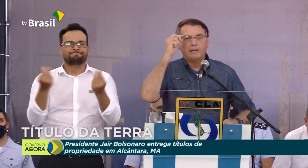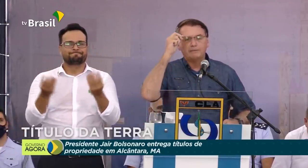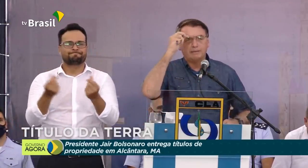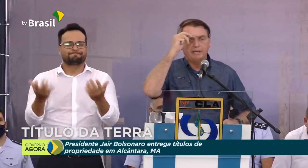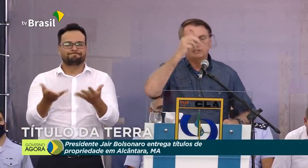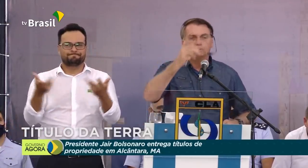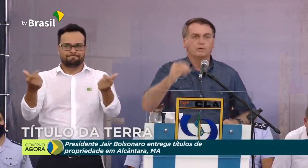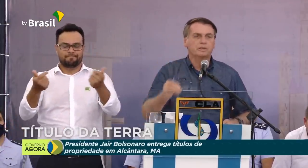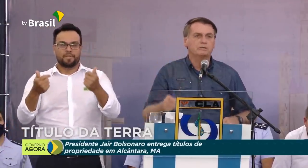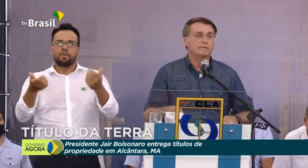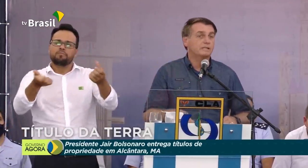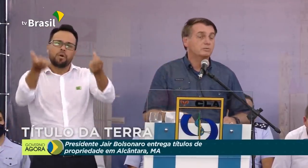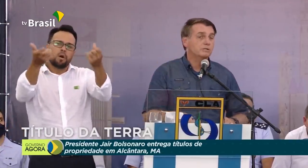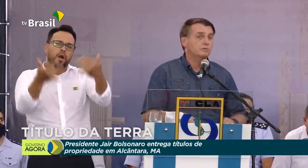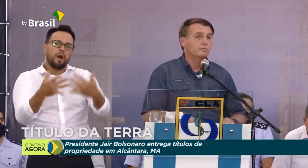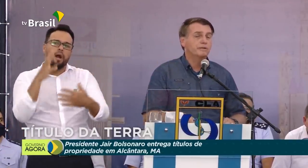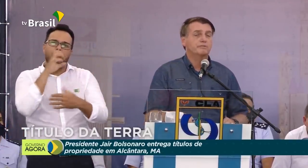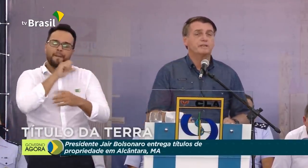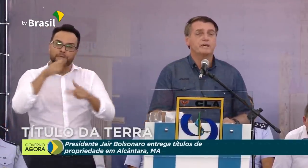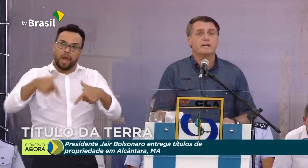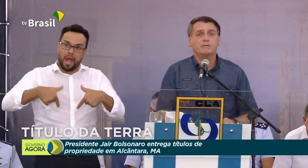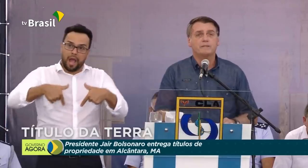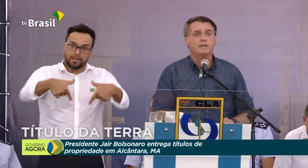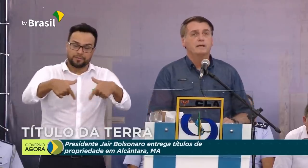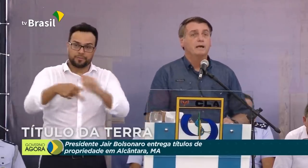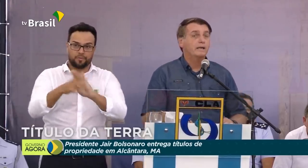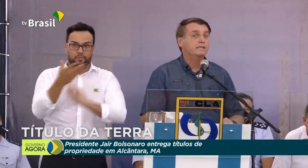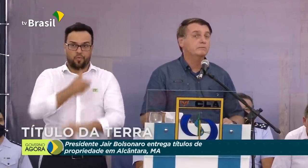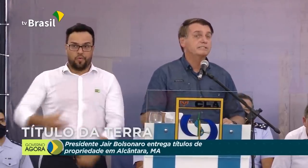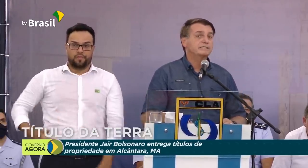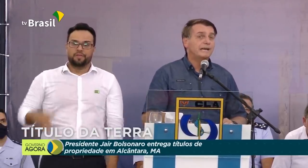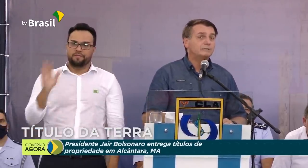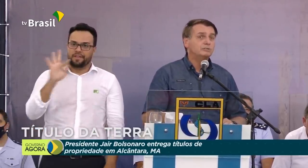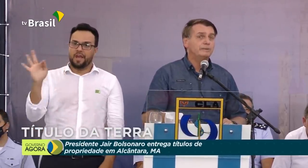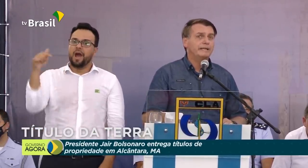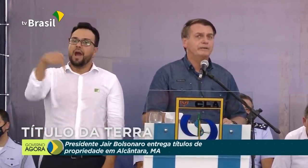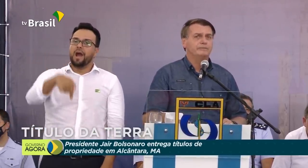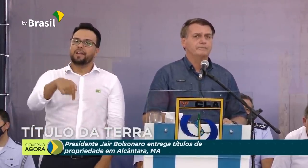Falar rapidamente um pouquinho das ações do governo federal aqui no